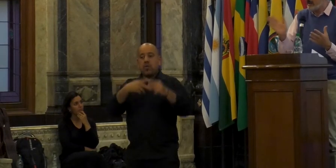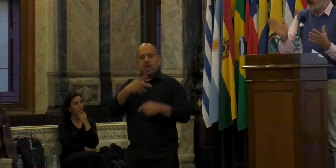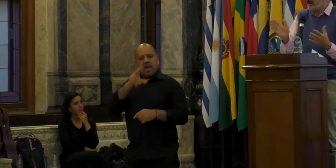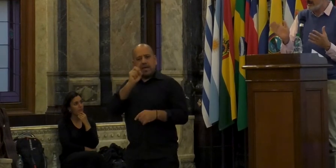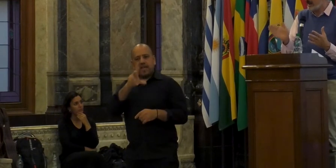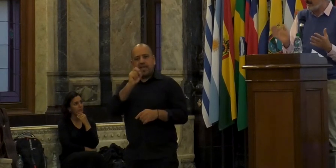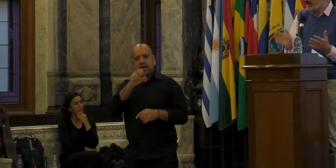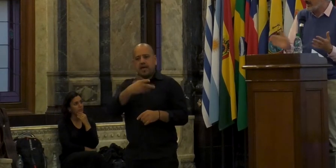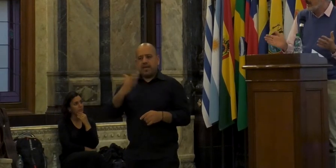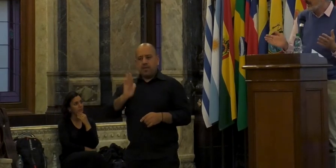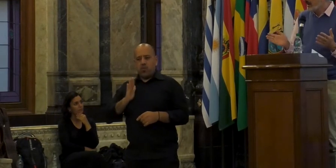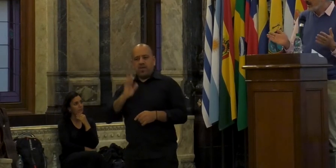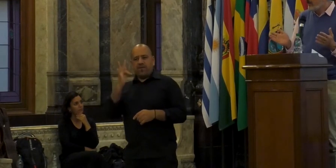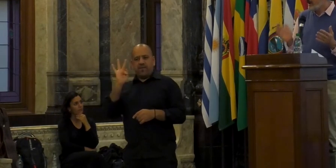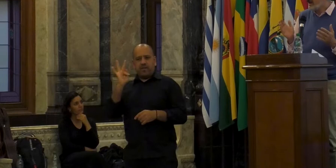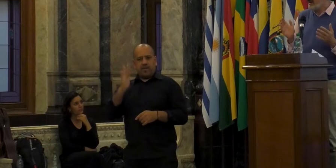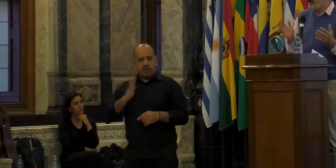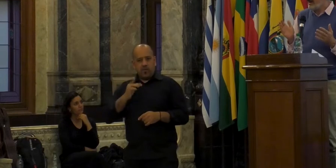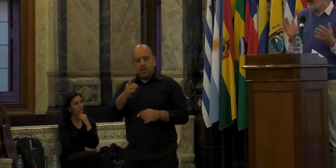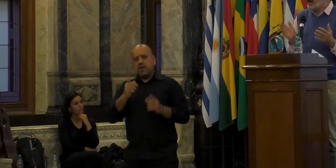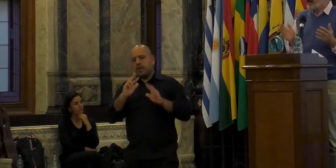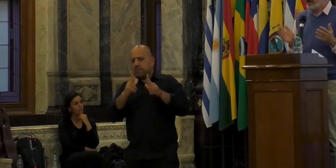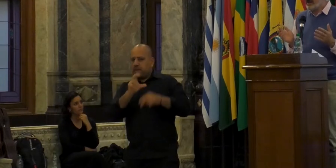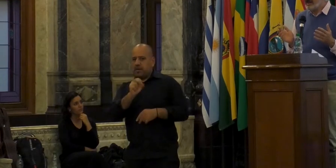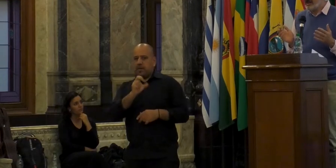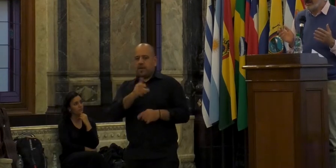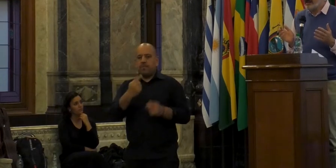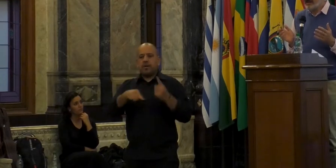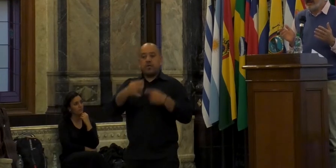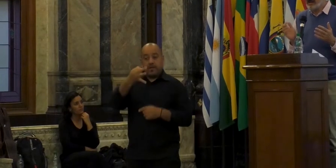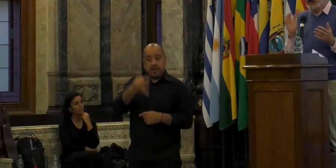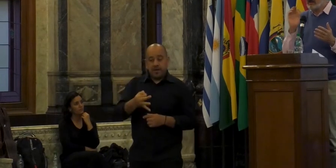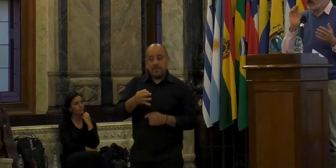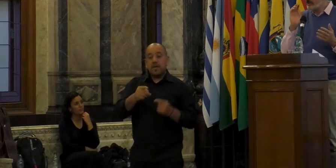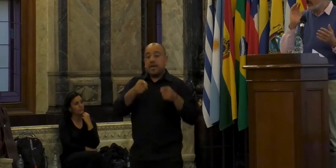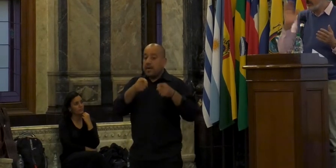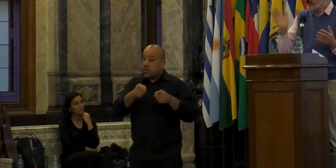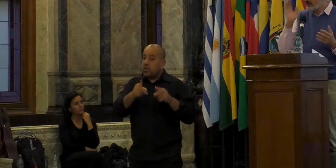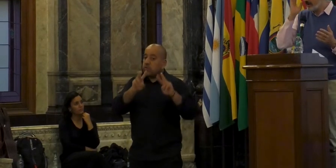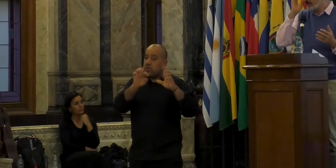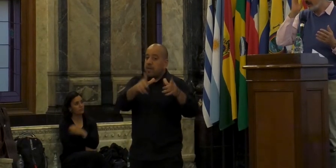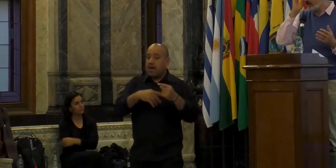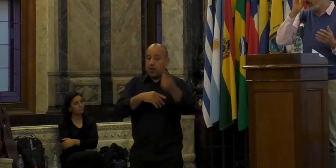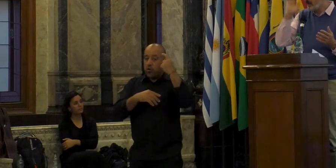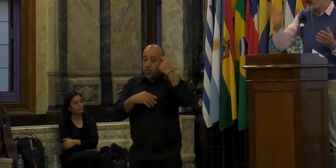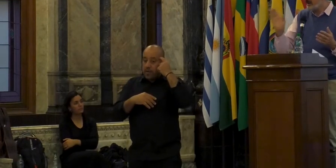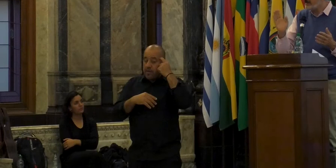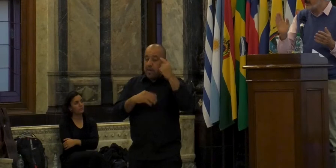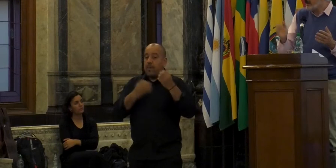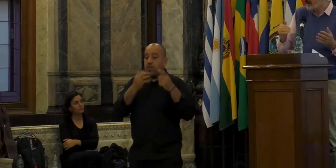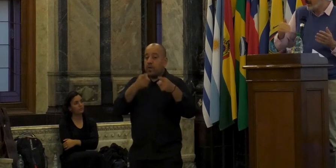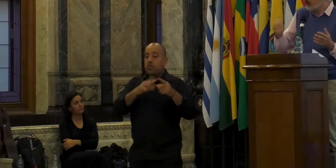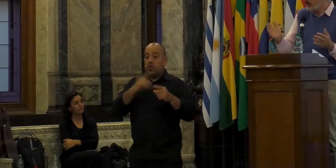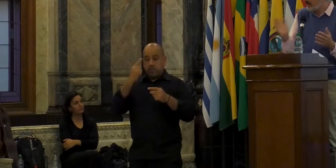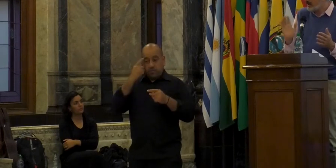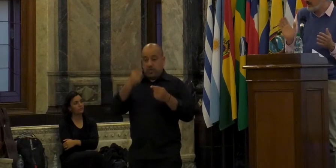feminista de ese partage. Pero a la hora de la verdad, dice Cristina, esto es una cuestión cognitiva, quiero decir que tú pones la